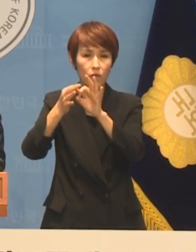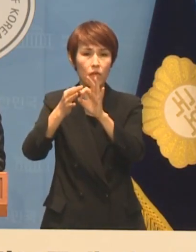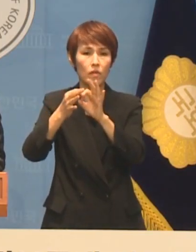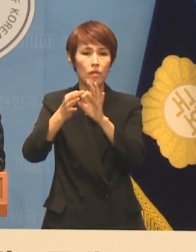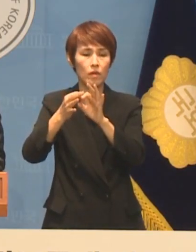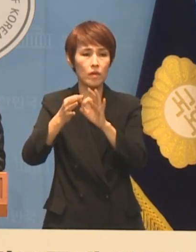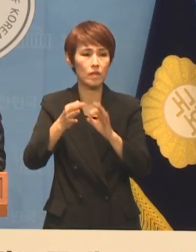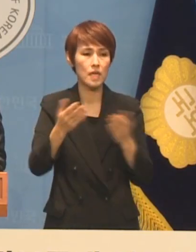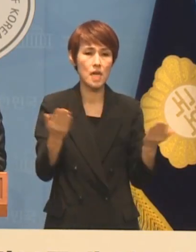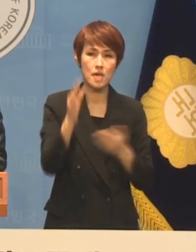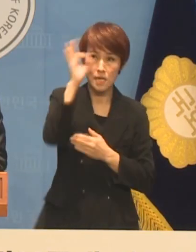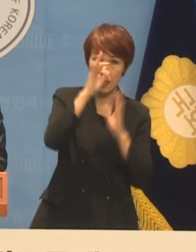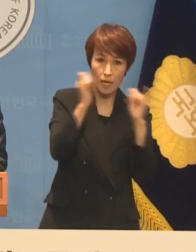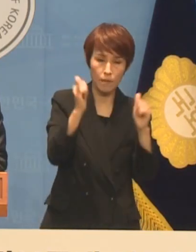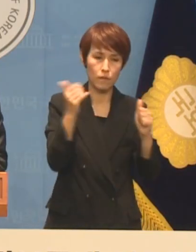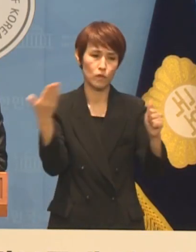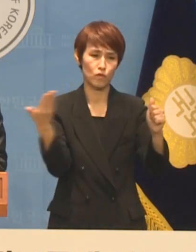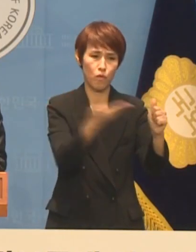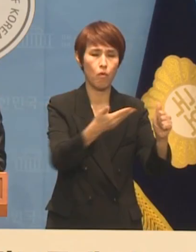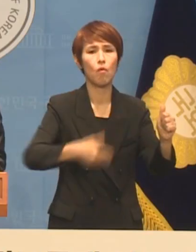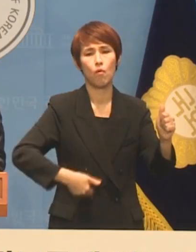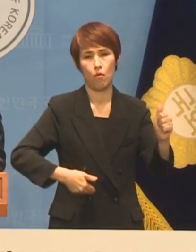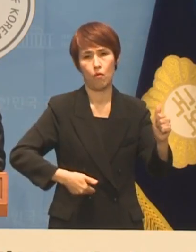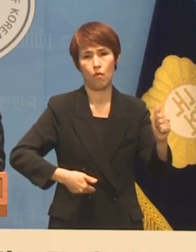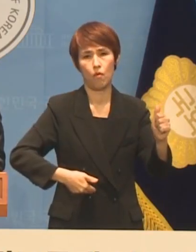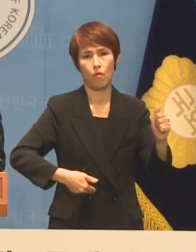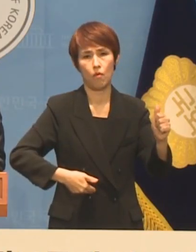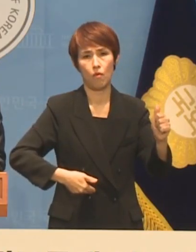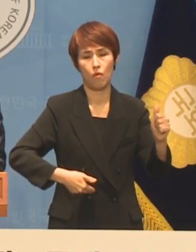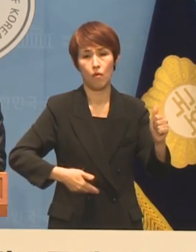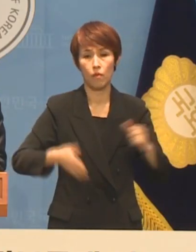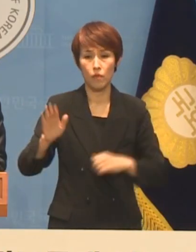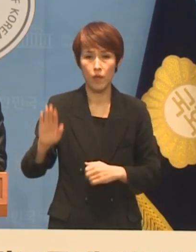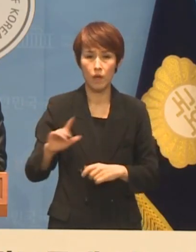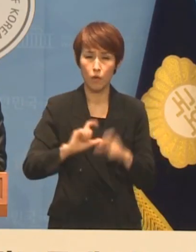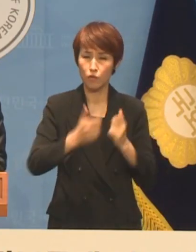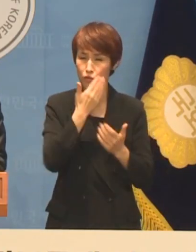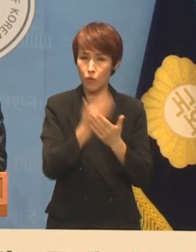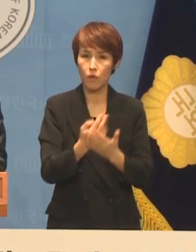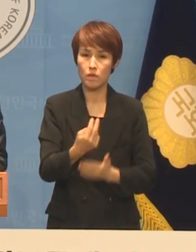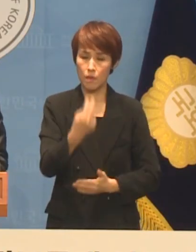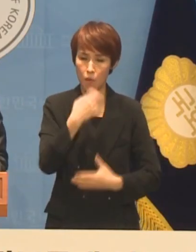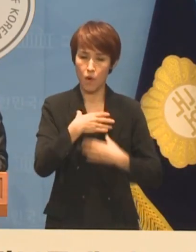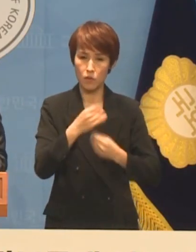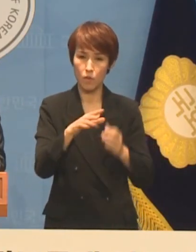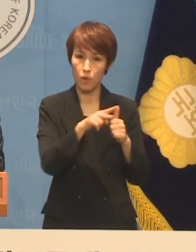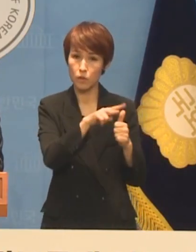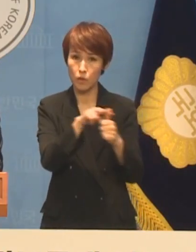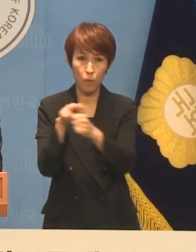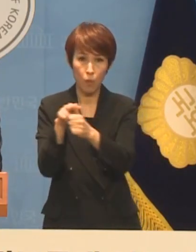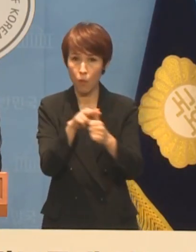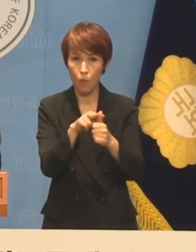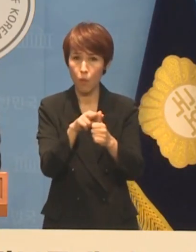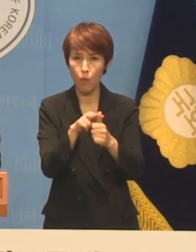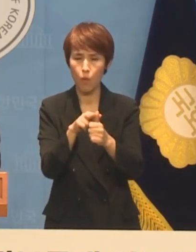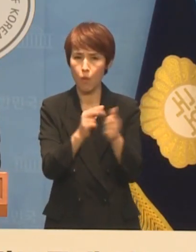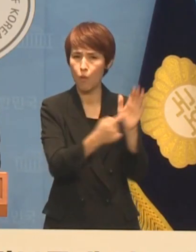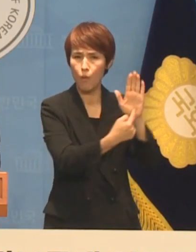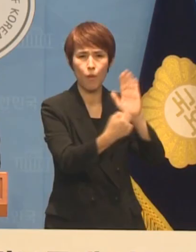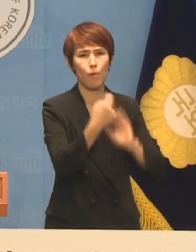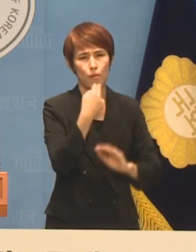제공하도록 되어 있습니다. 그러나 더욱 중요한 생명과 안전에 관한 정보는 충분히 공유되고 있지